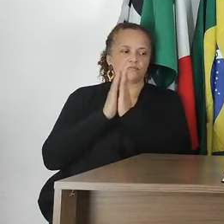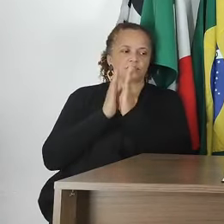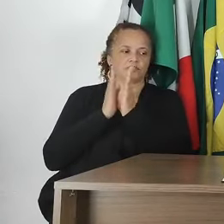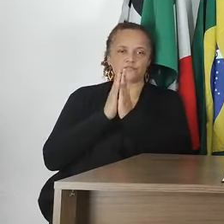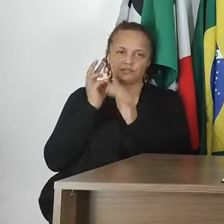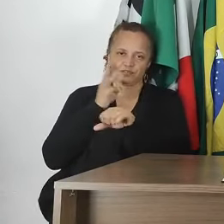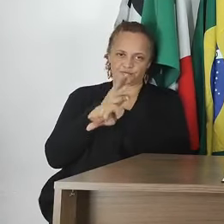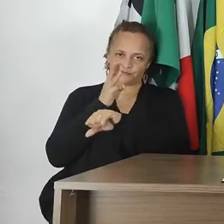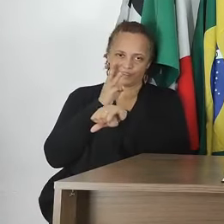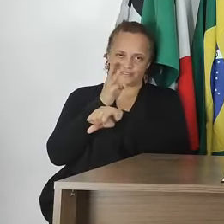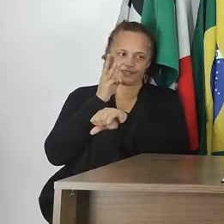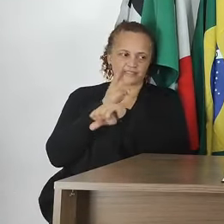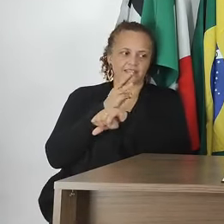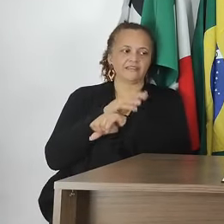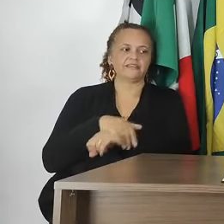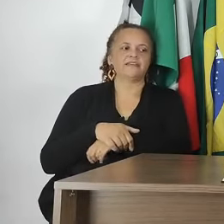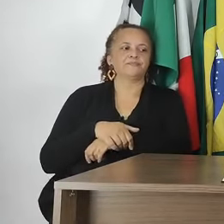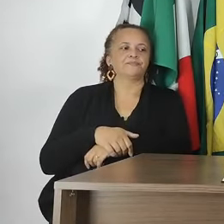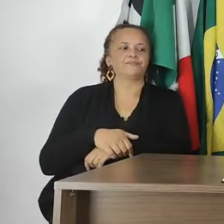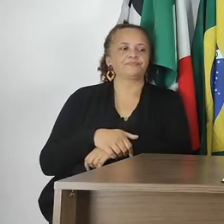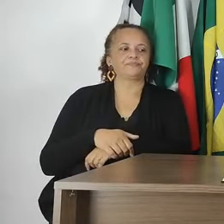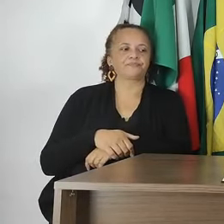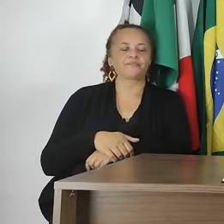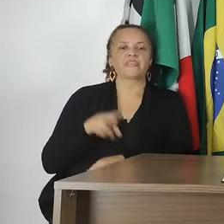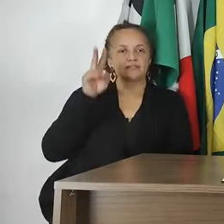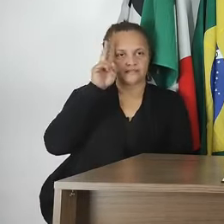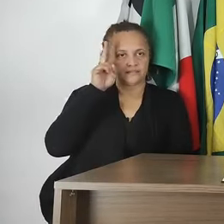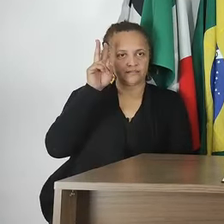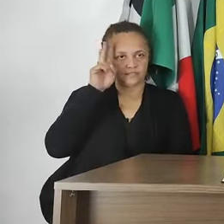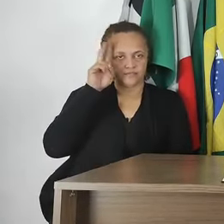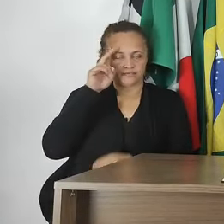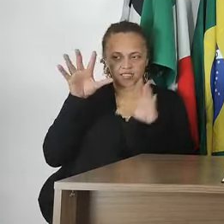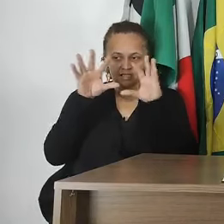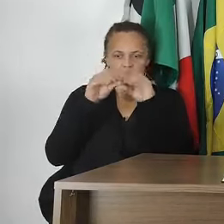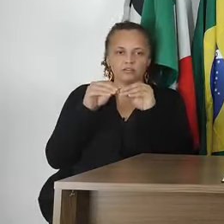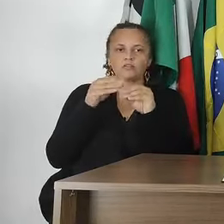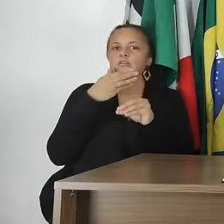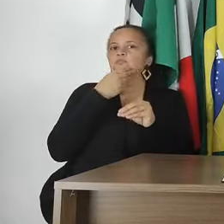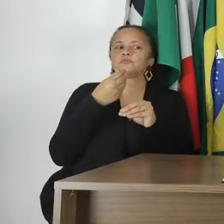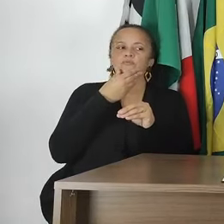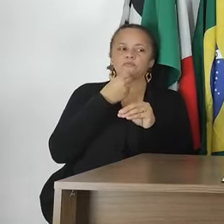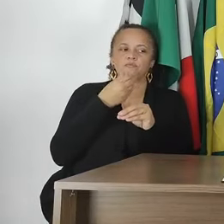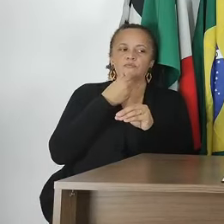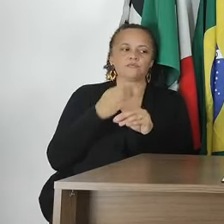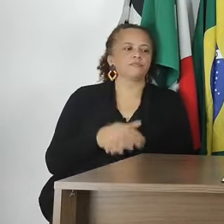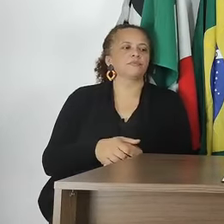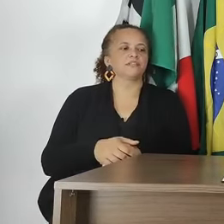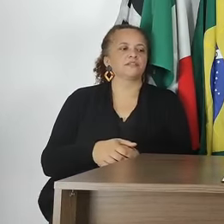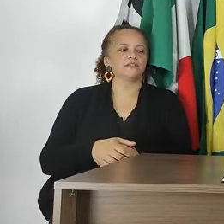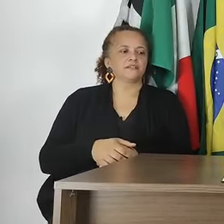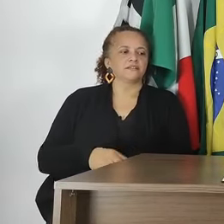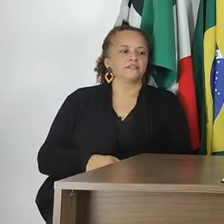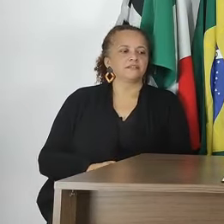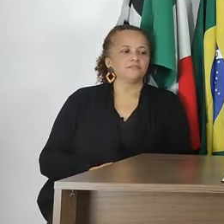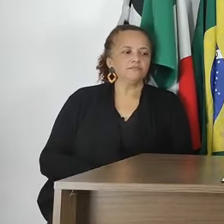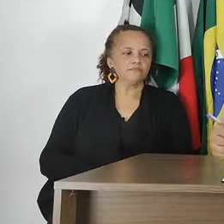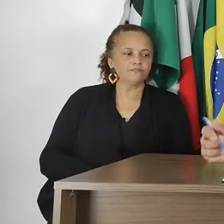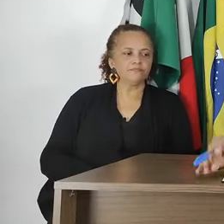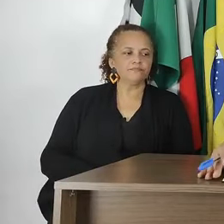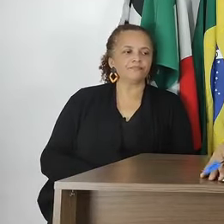WhatsApp, André, toda segunda-feira, às 20 horas. O André, uma equipe, os meninos aí, toda segunda-feira, às